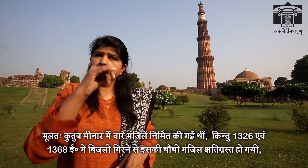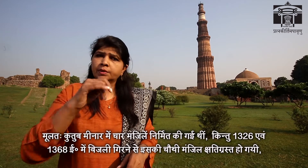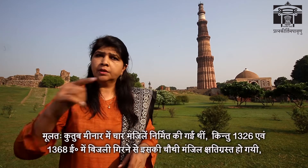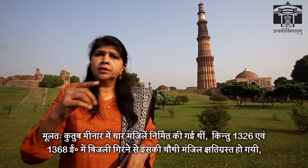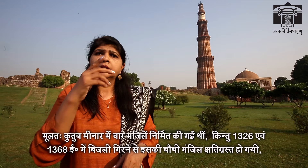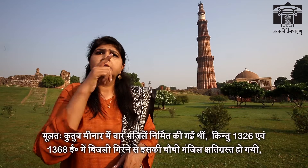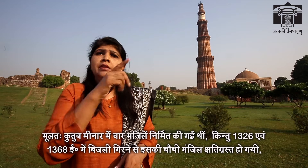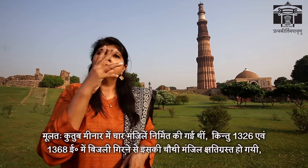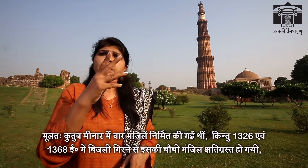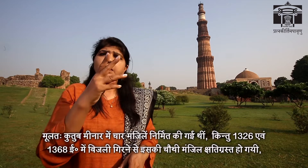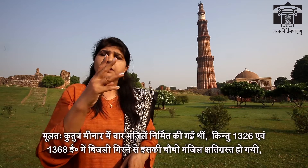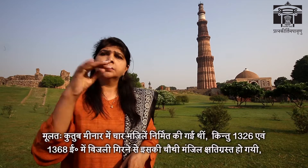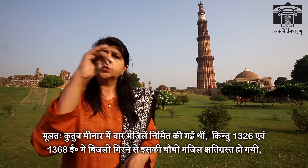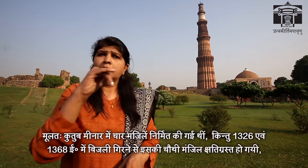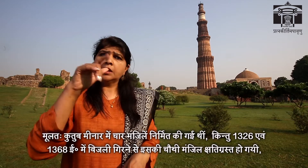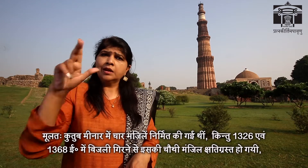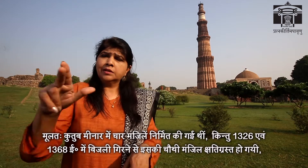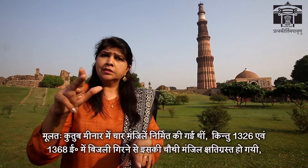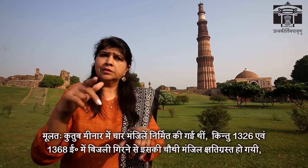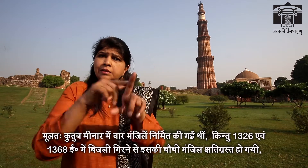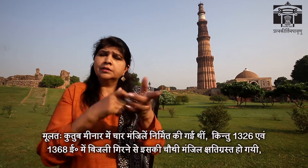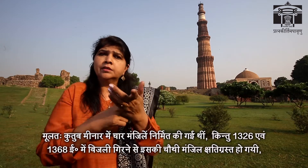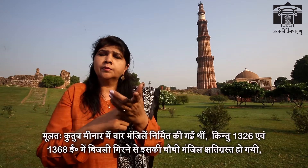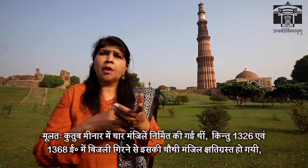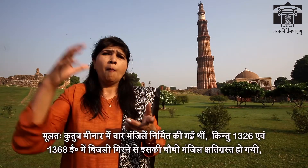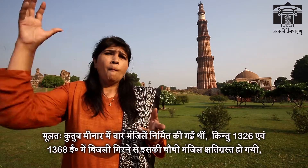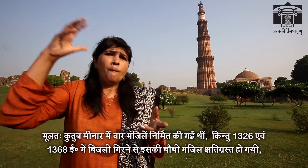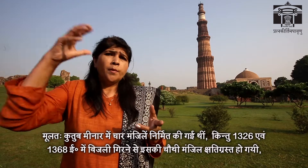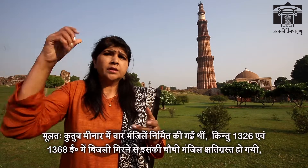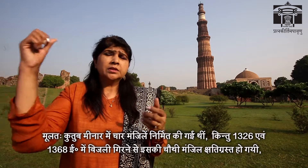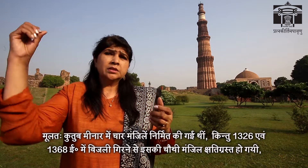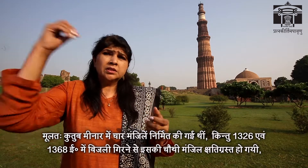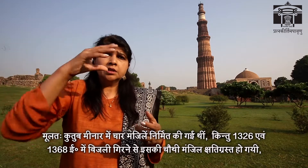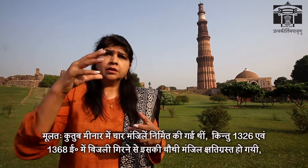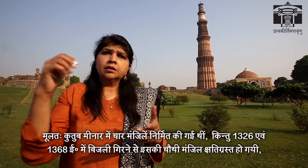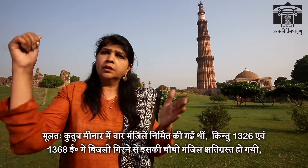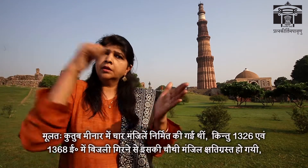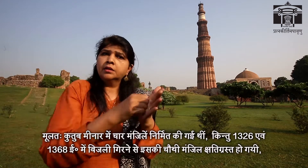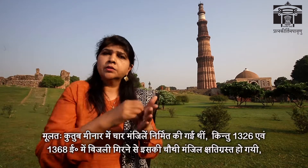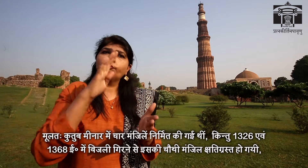1368 ईस्वी में बिजली गिरने से इसकी चौथी मंजिल क्षतिग्रस्त हो गई।